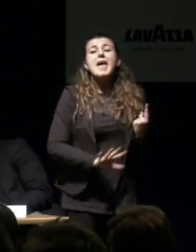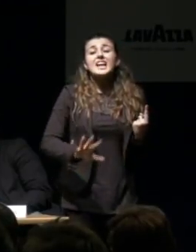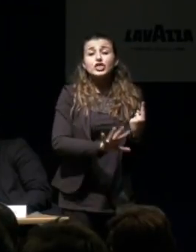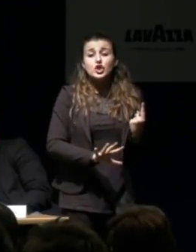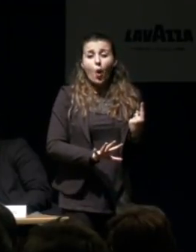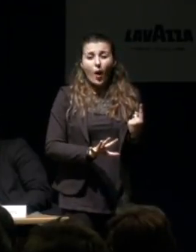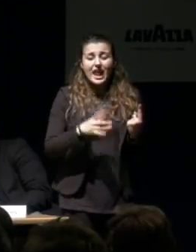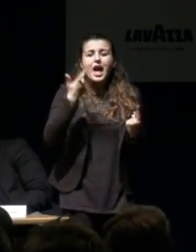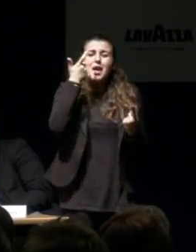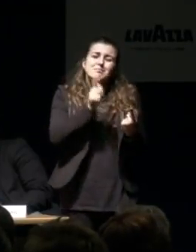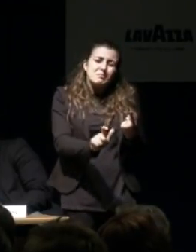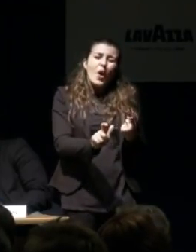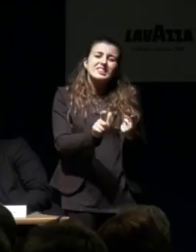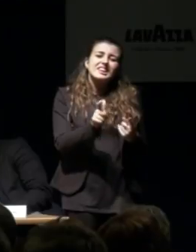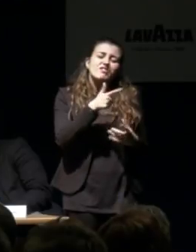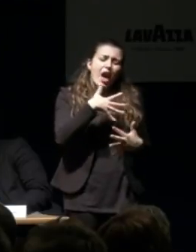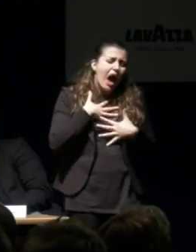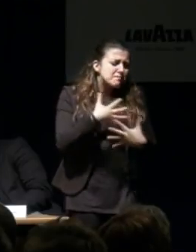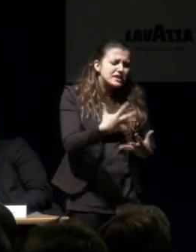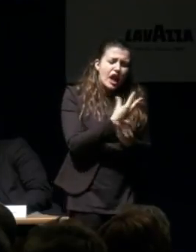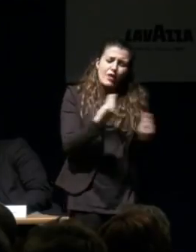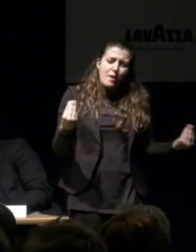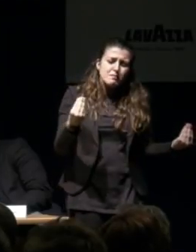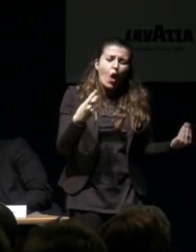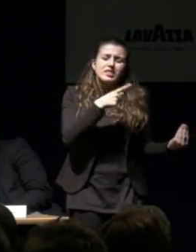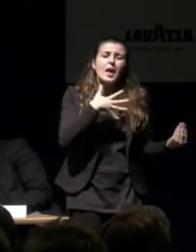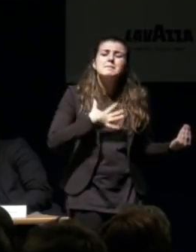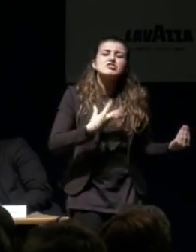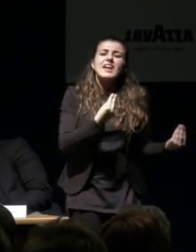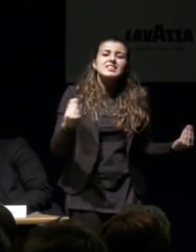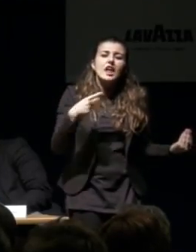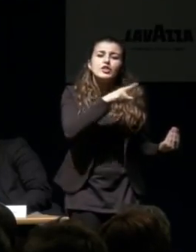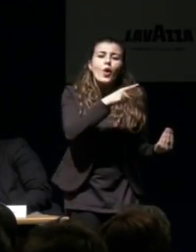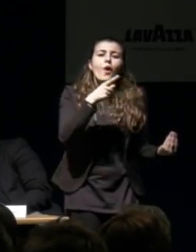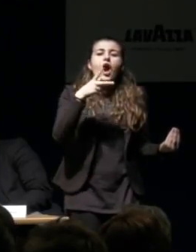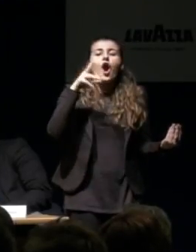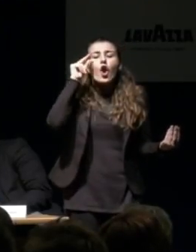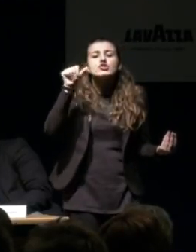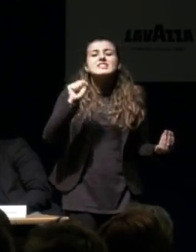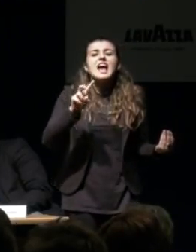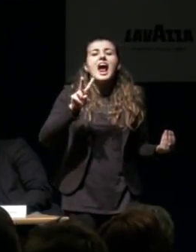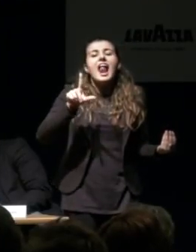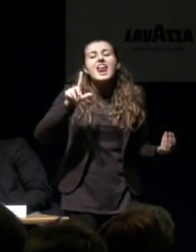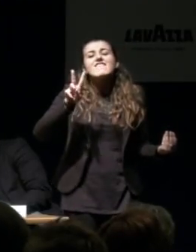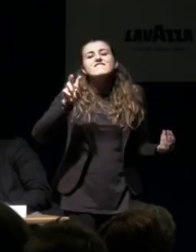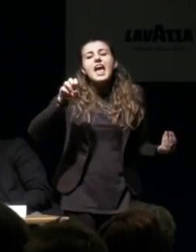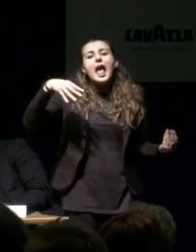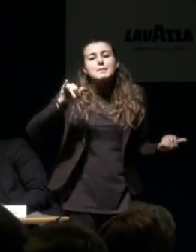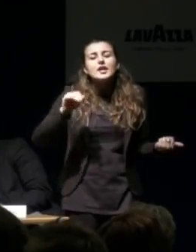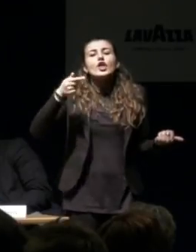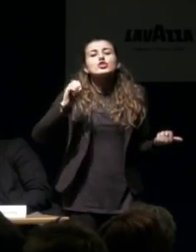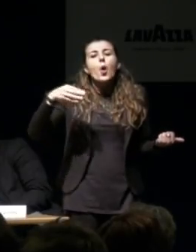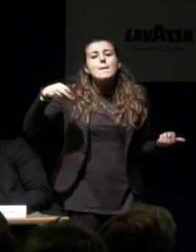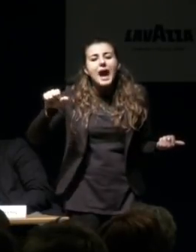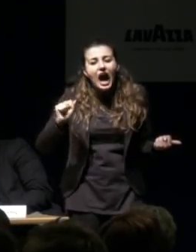che gli piacevano di più credo di me era il fatto che avessi conosciuto salvemini che fossi stato amico di tommaso fiore di